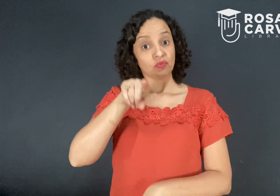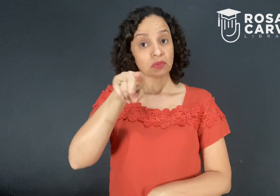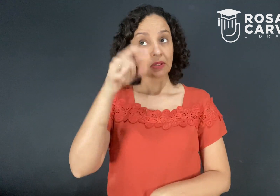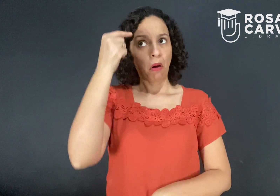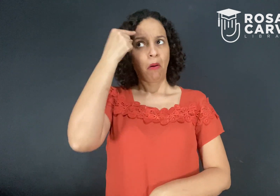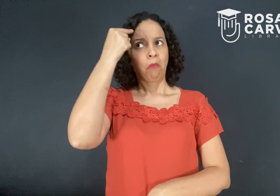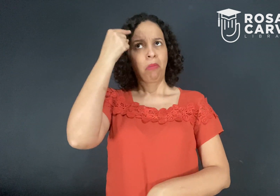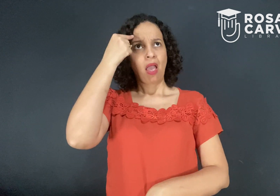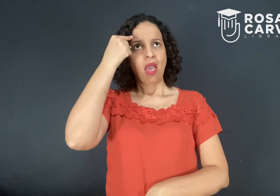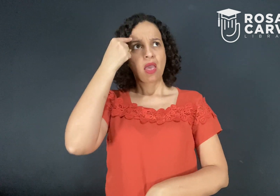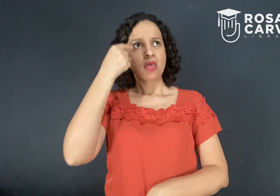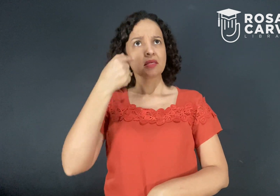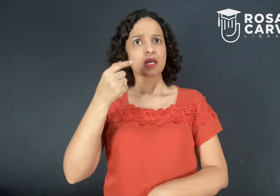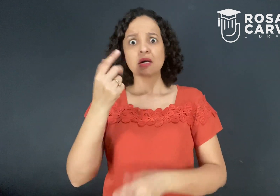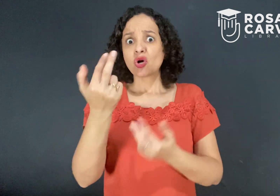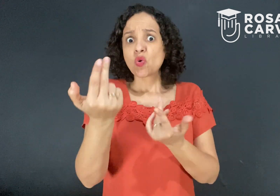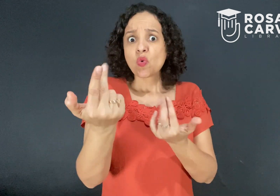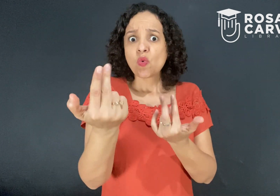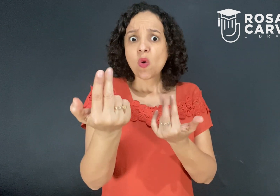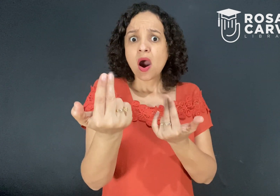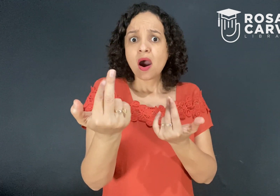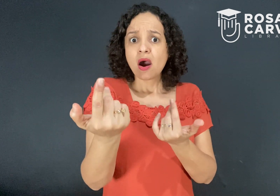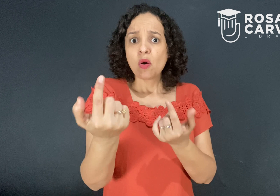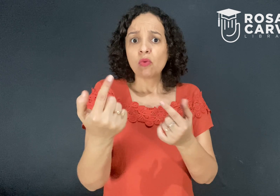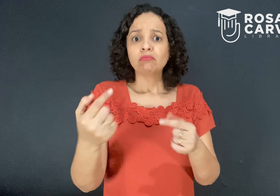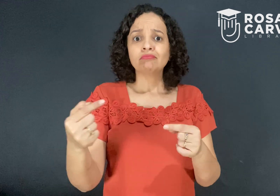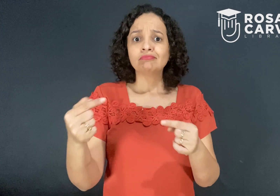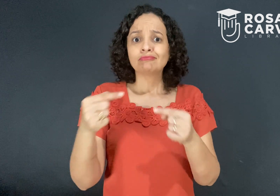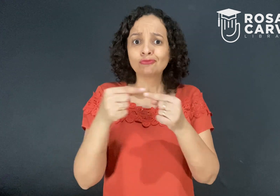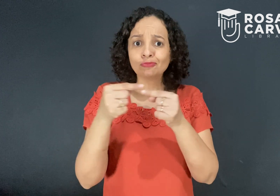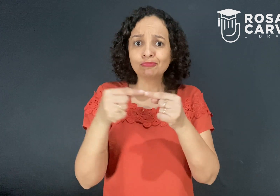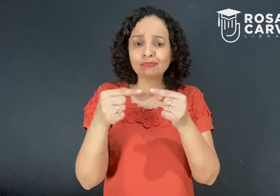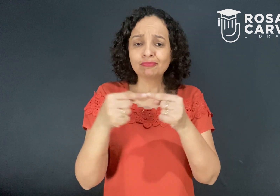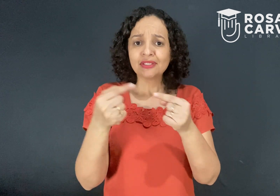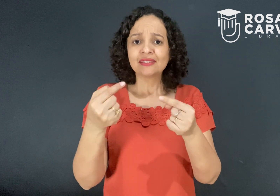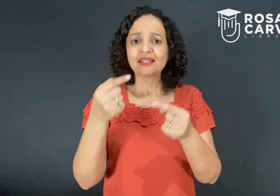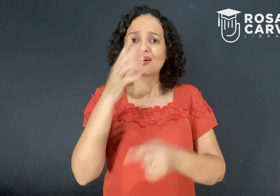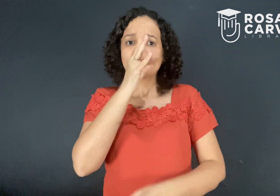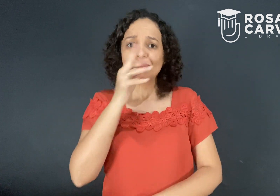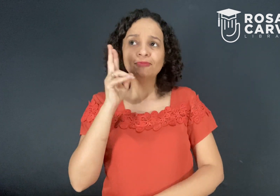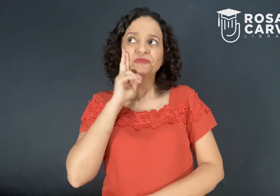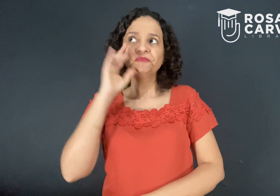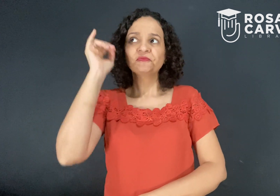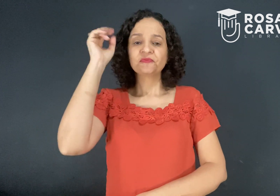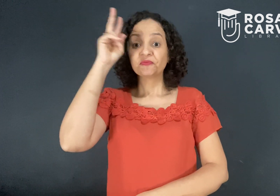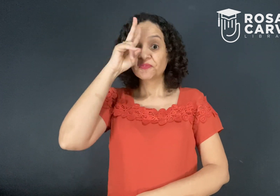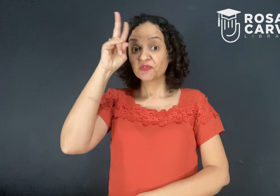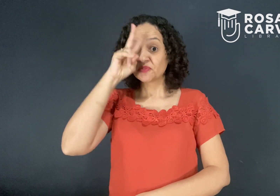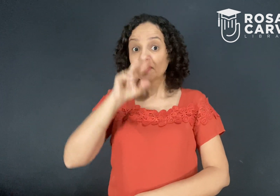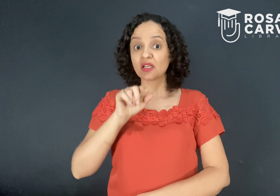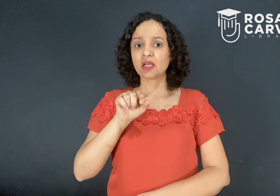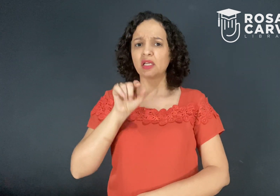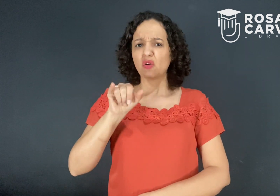você até se identifique com essa história. E se você acha que esse conteúdo pode ajudar outras